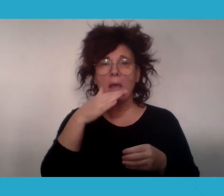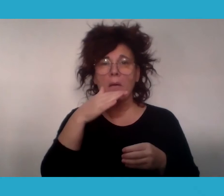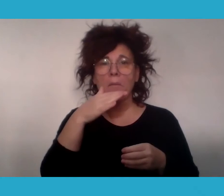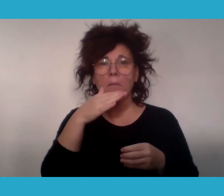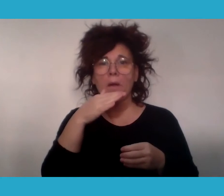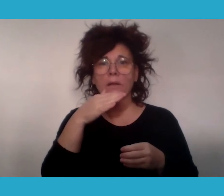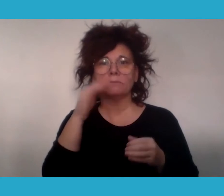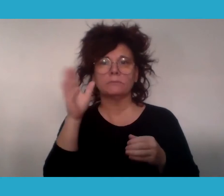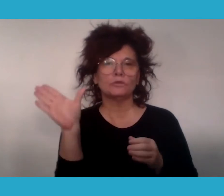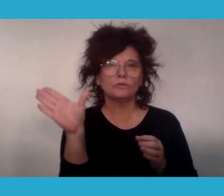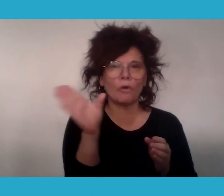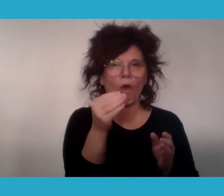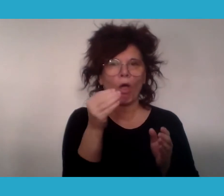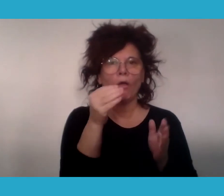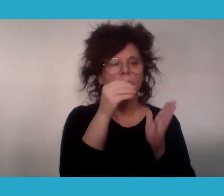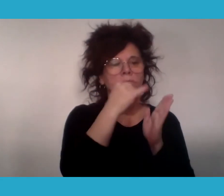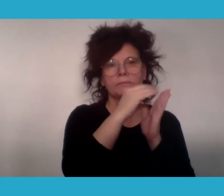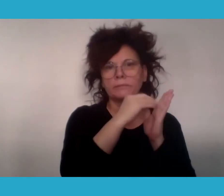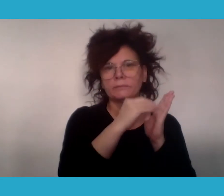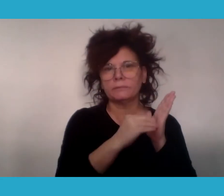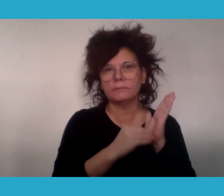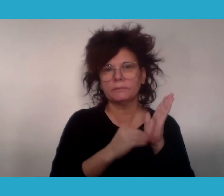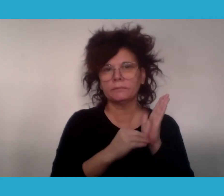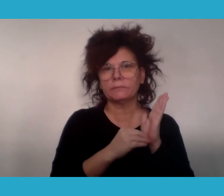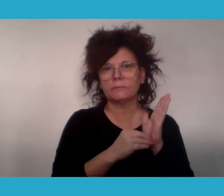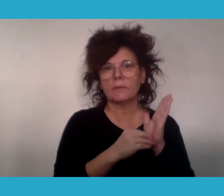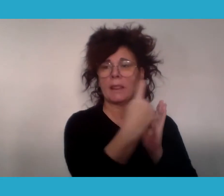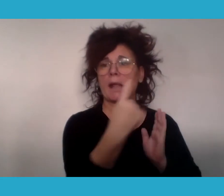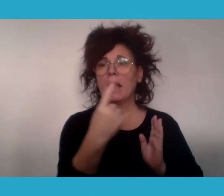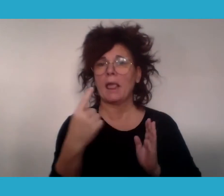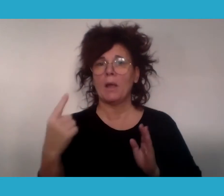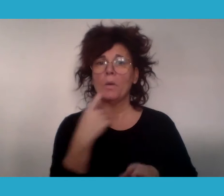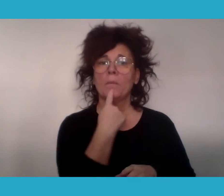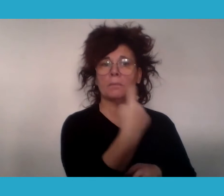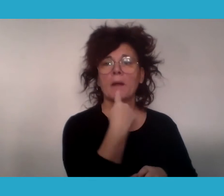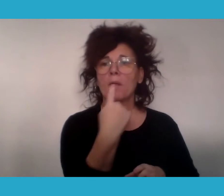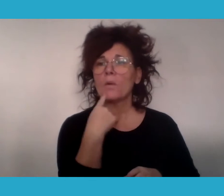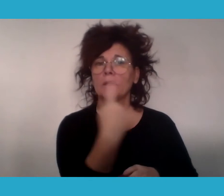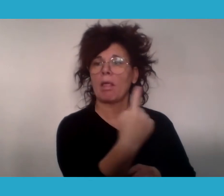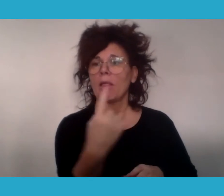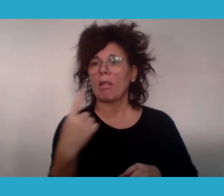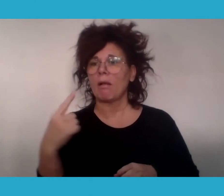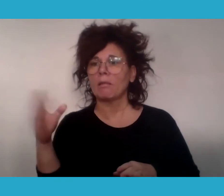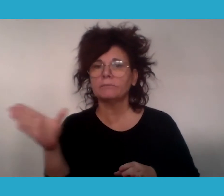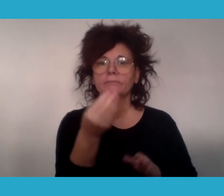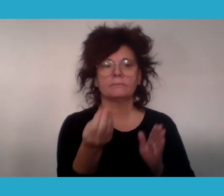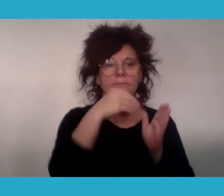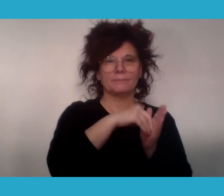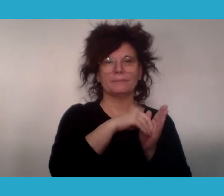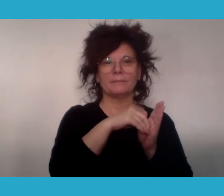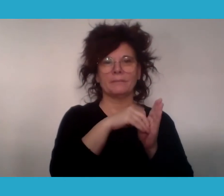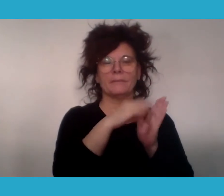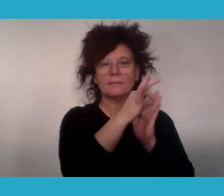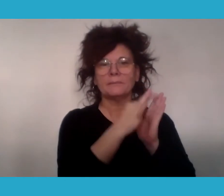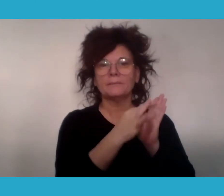informe final al respecto. Las preguntas que se recogen de los participantes exponen y se vuelcan en el acta, habilitando una